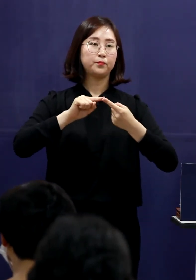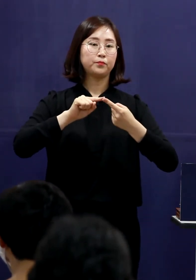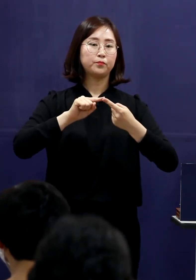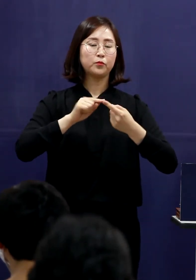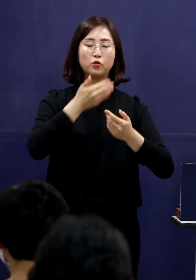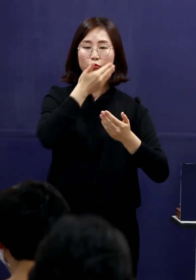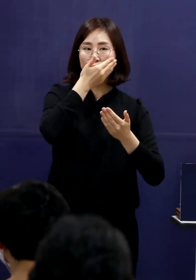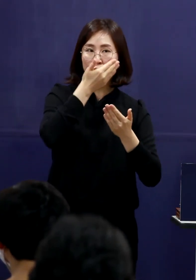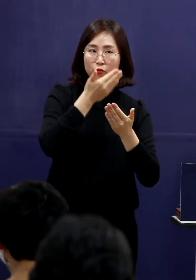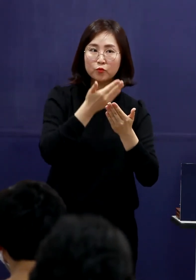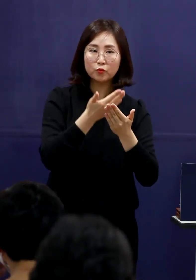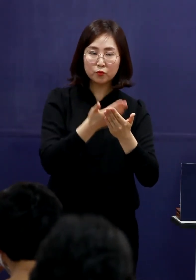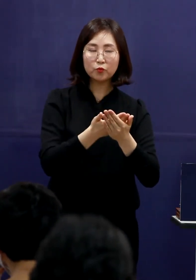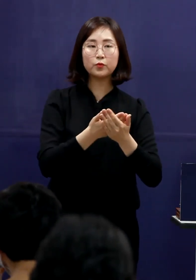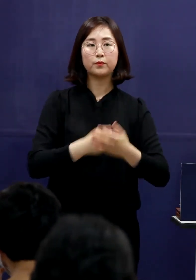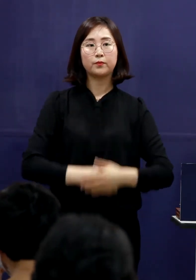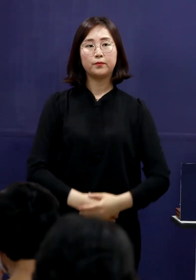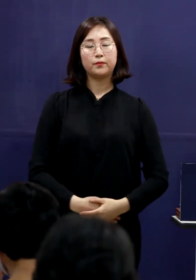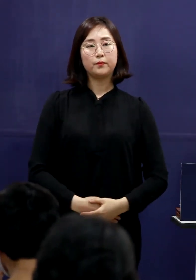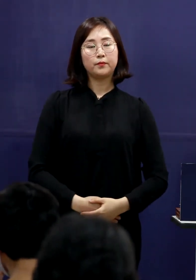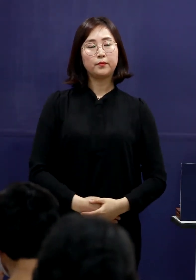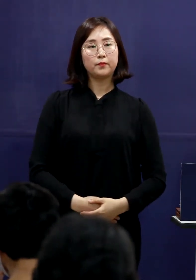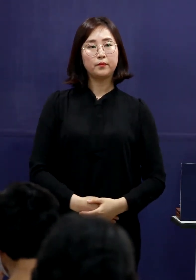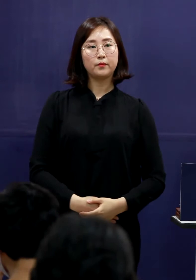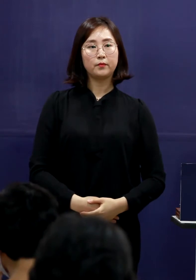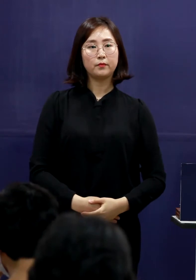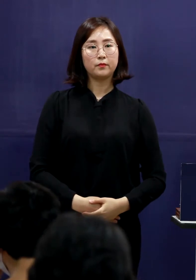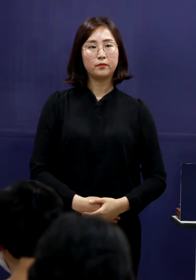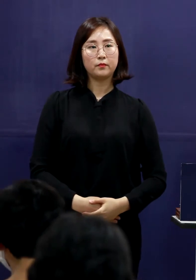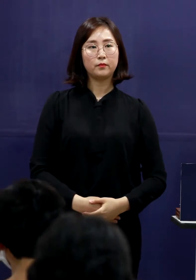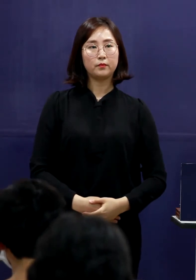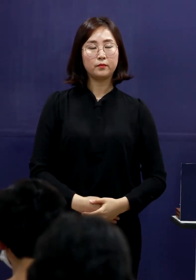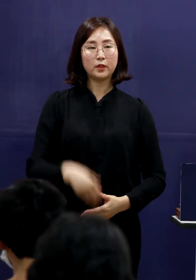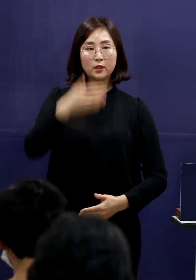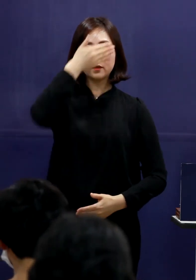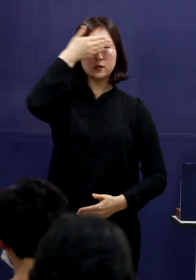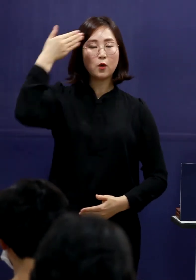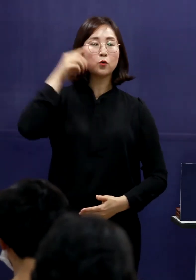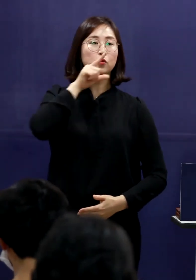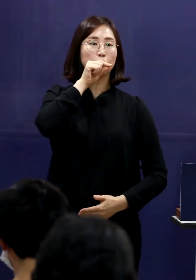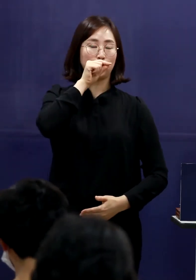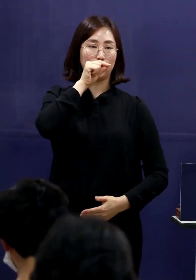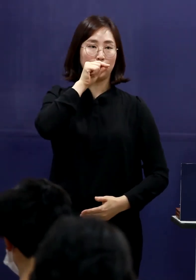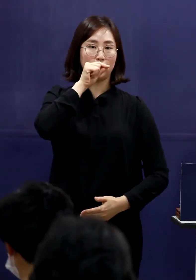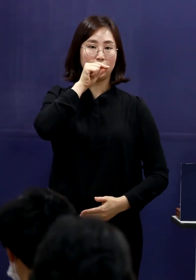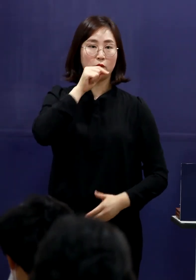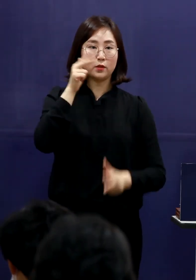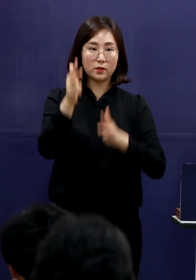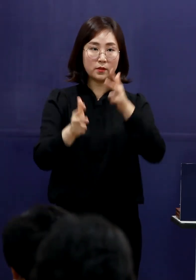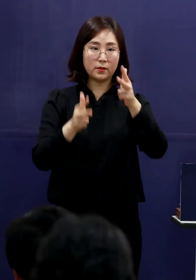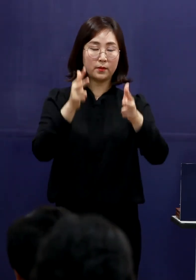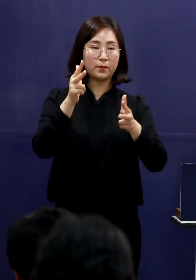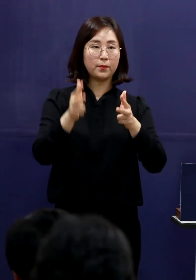굉장히 중요한 자산이 되리라 이렇게 생각합니다. 청춘조천 프로젝트는